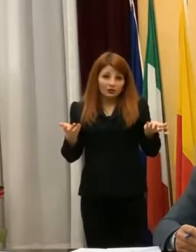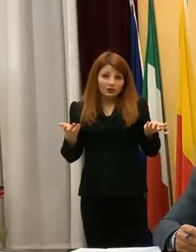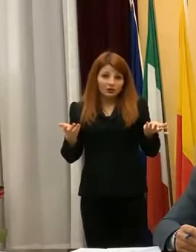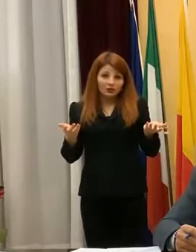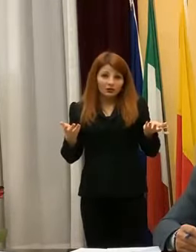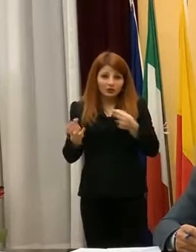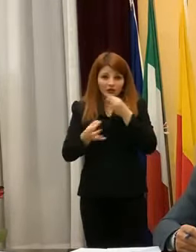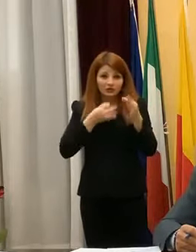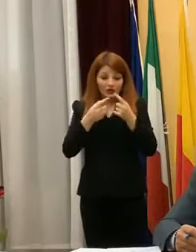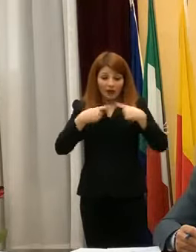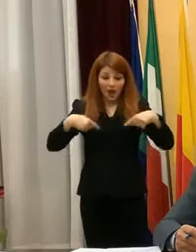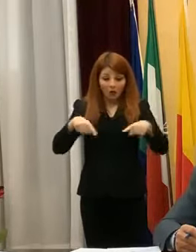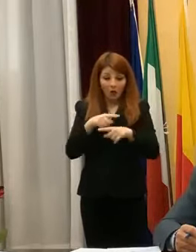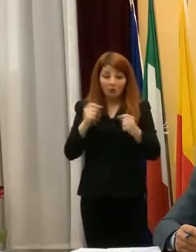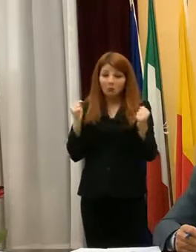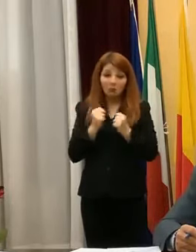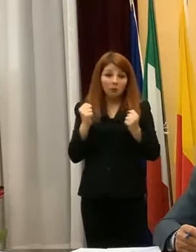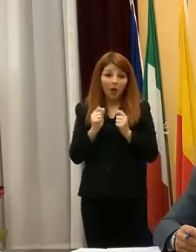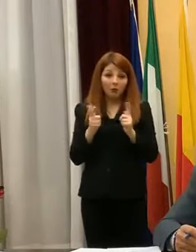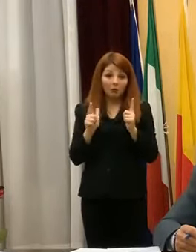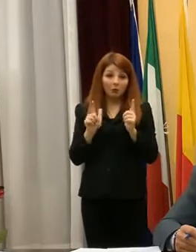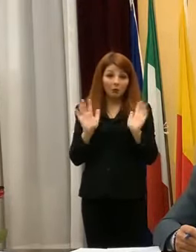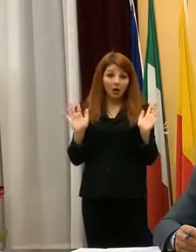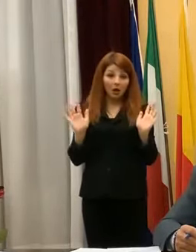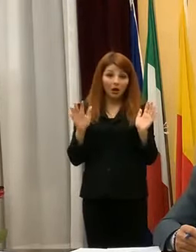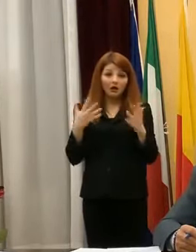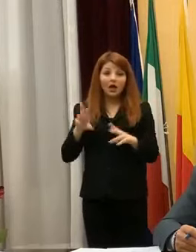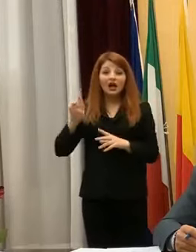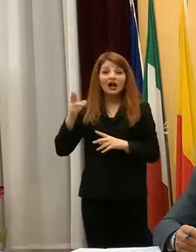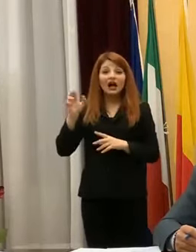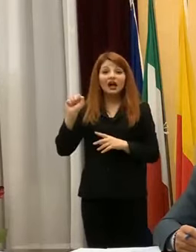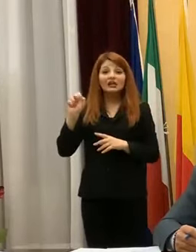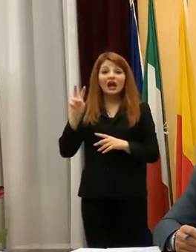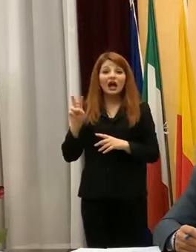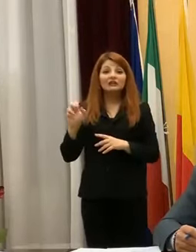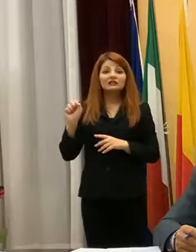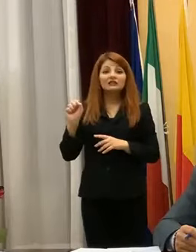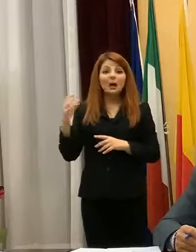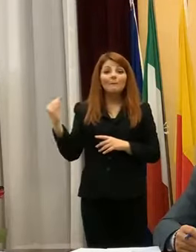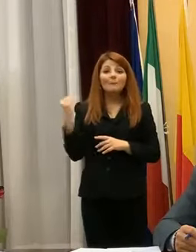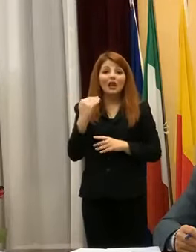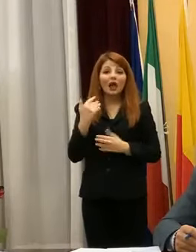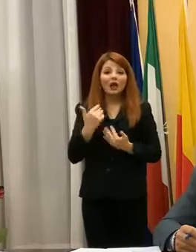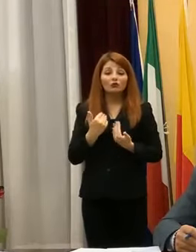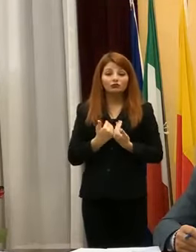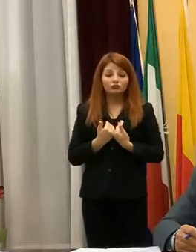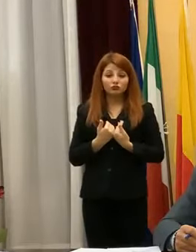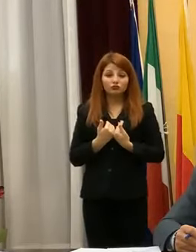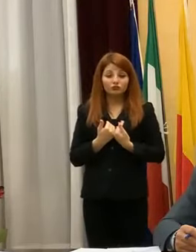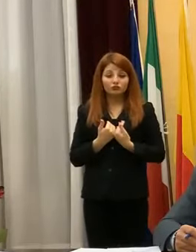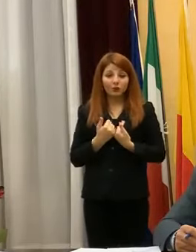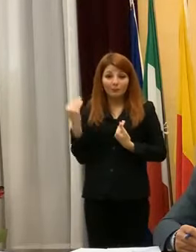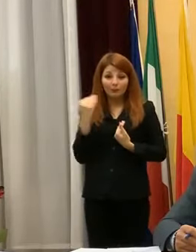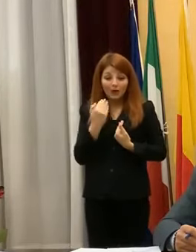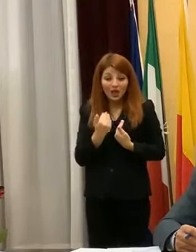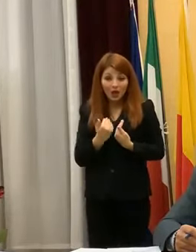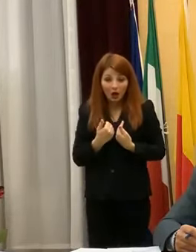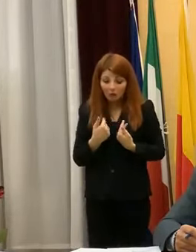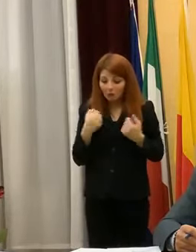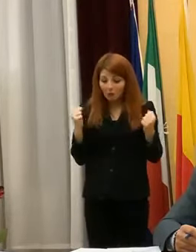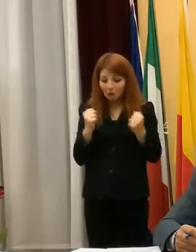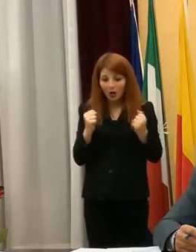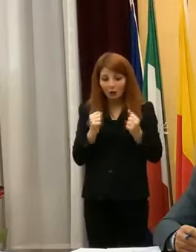il quale mi ha minacciato, e mi ha minacciato, sì, e ora vi dico